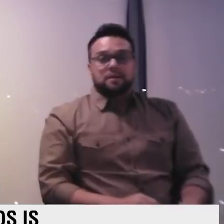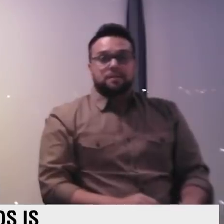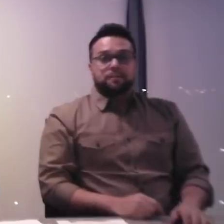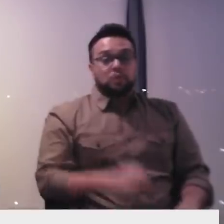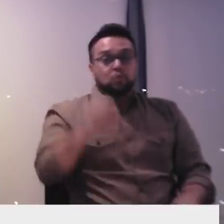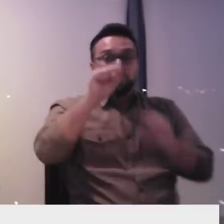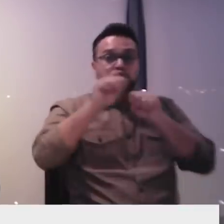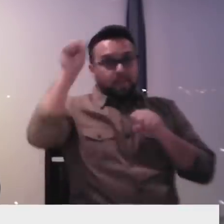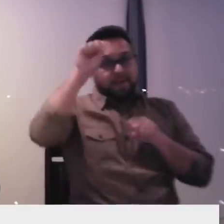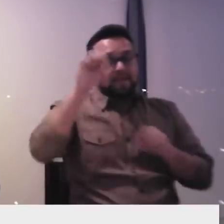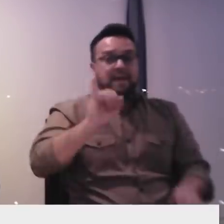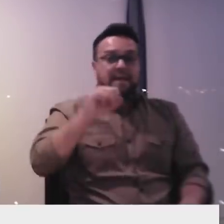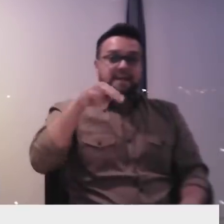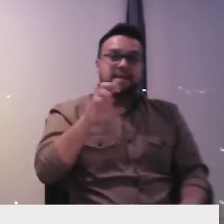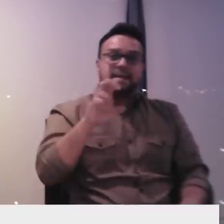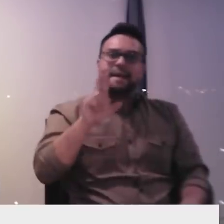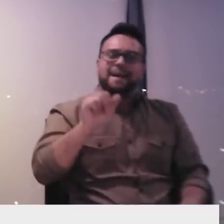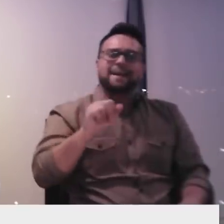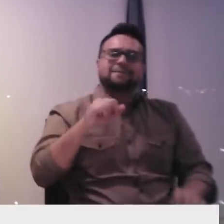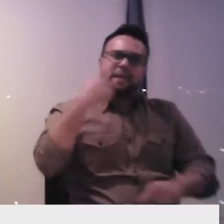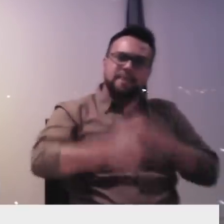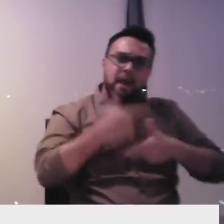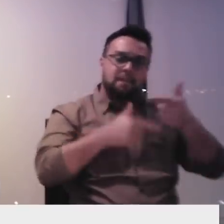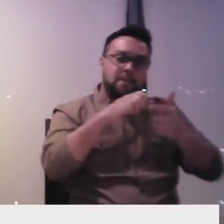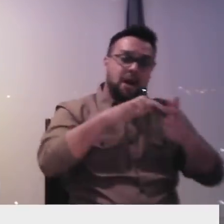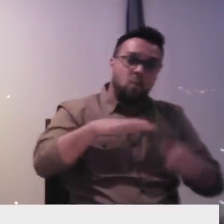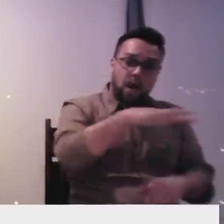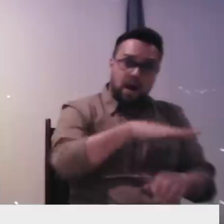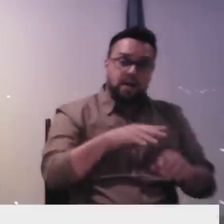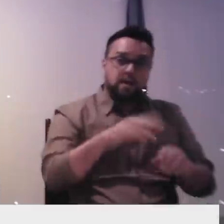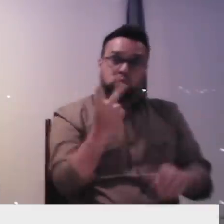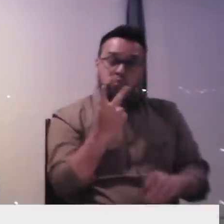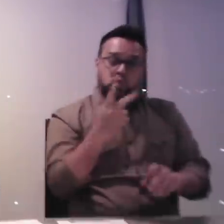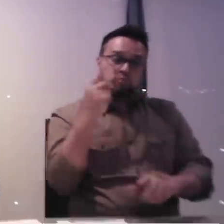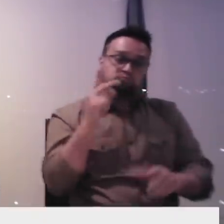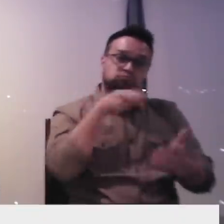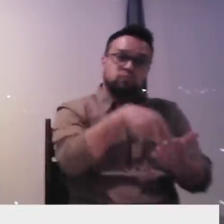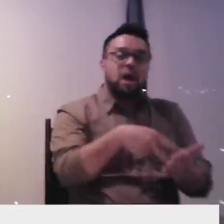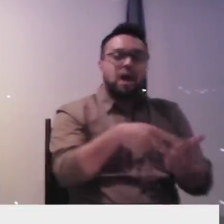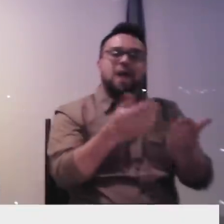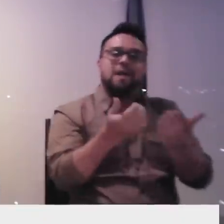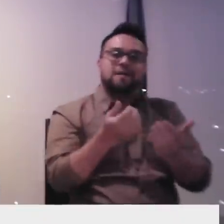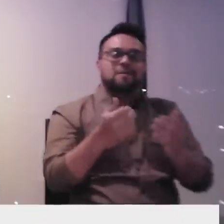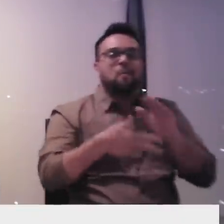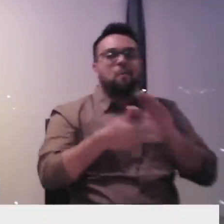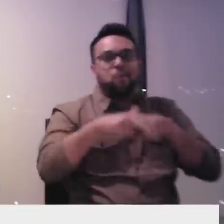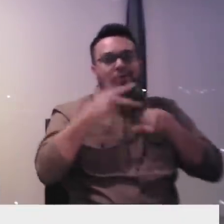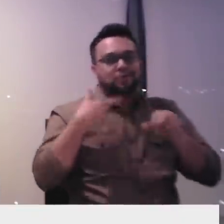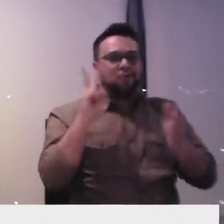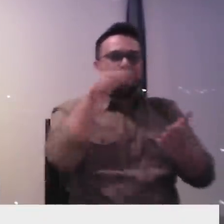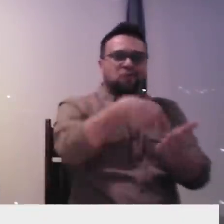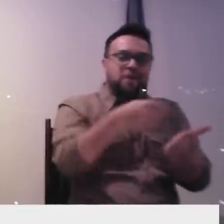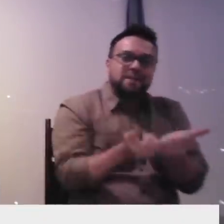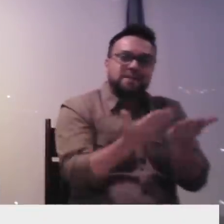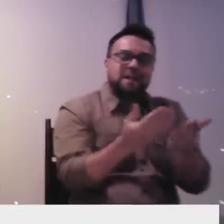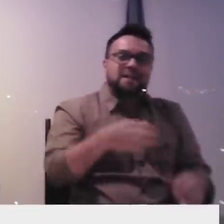superintendente do INCRA, fez um trabalho lá em cima dessa área e fomos então entregar 818 títulos de